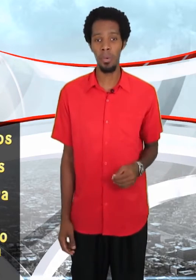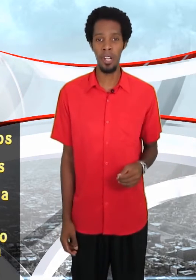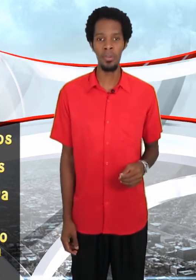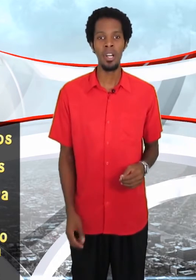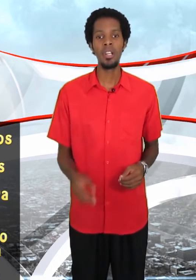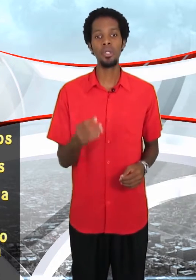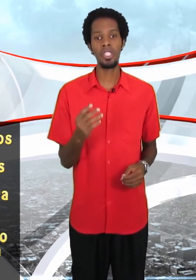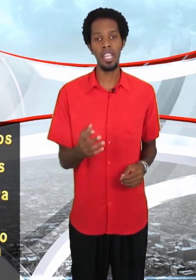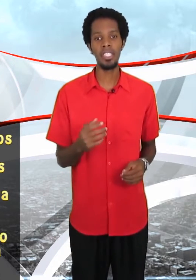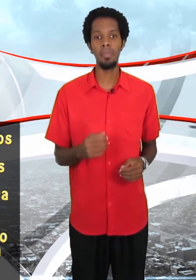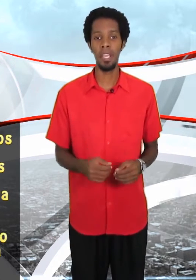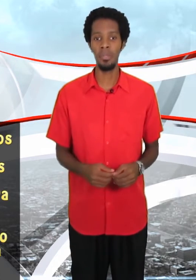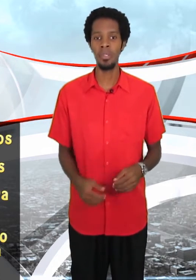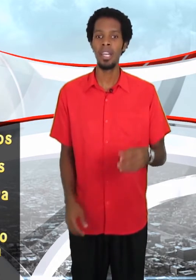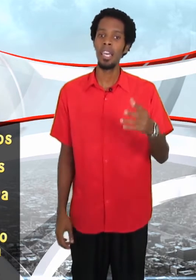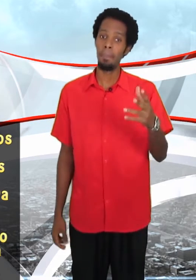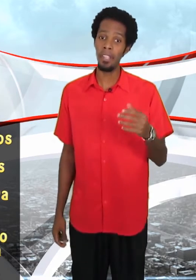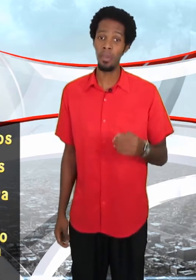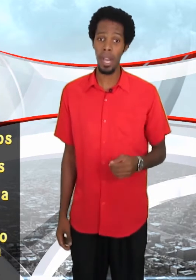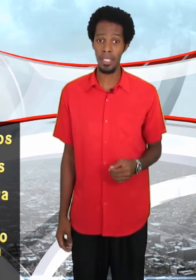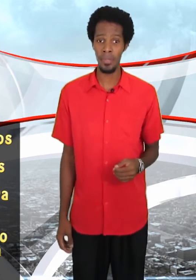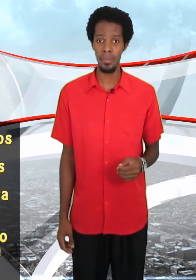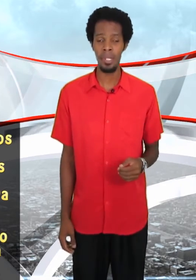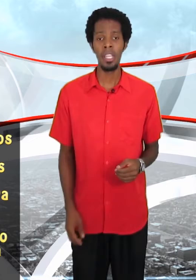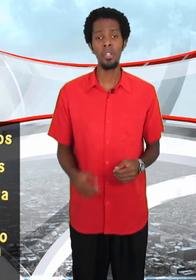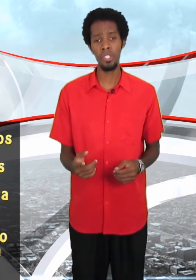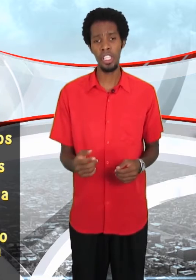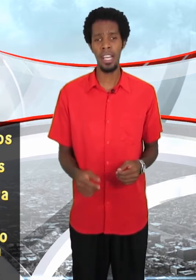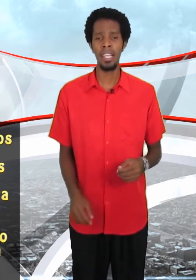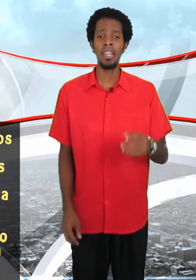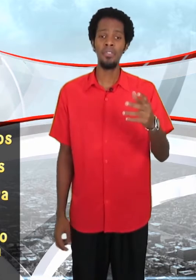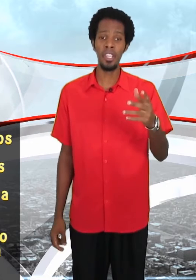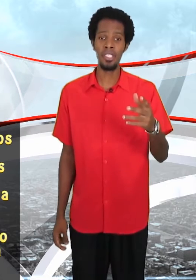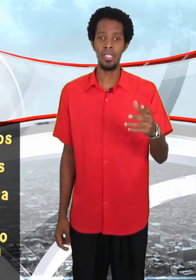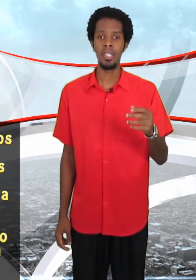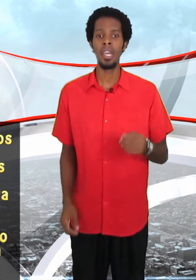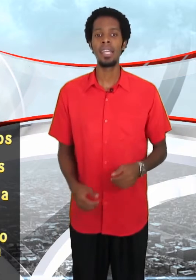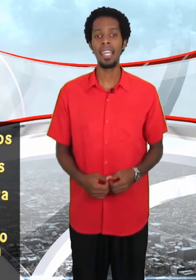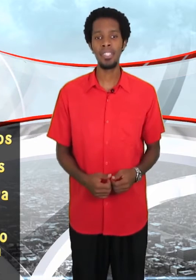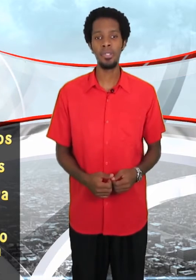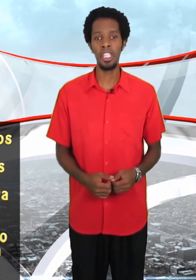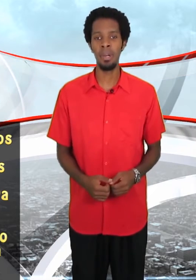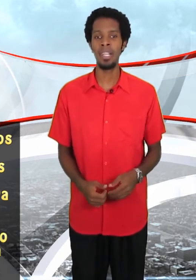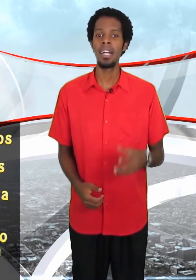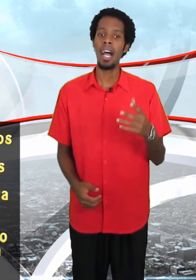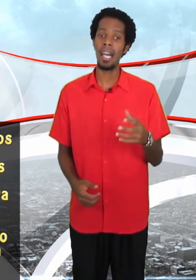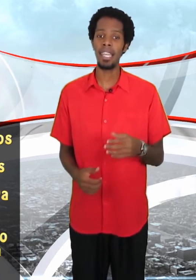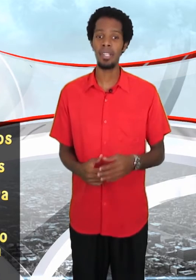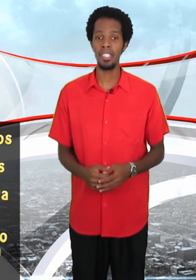Salomão, Jusileide Ribeiro, Pedro Magno, e no dia 20, Clécio Lima, Raquel